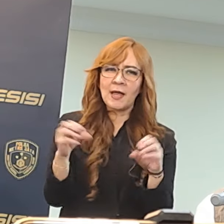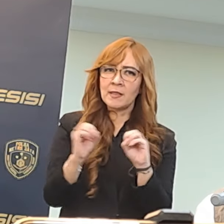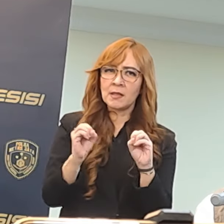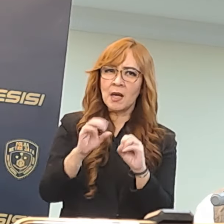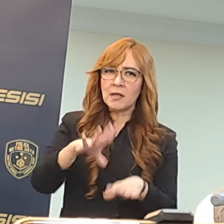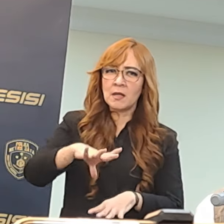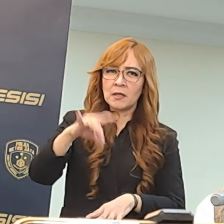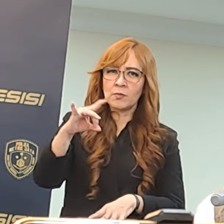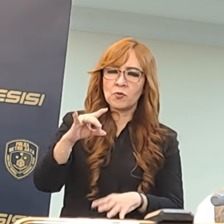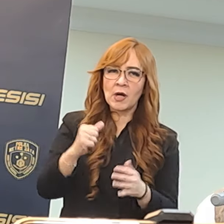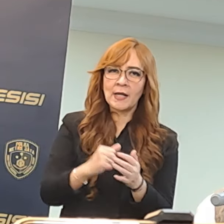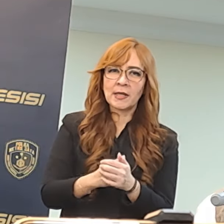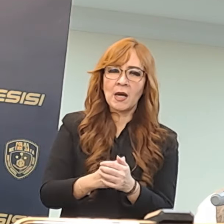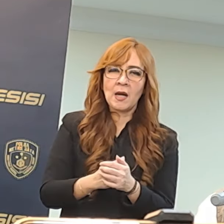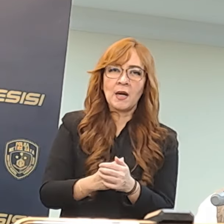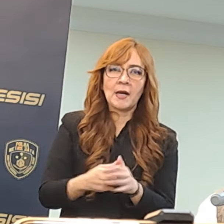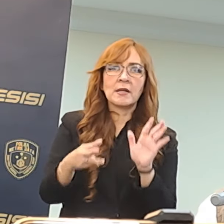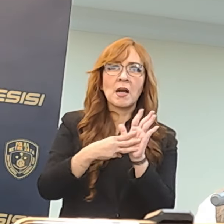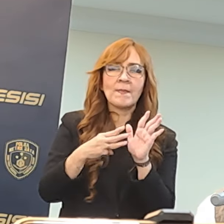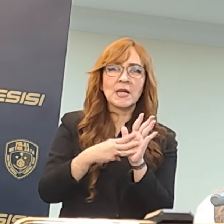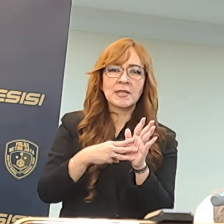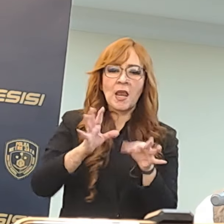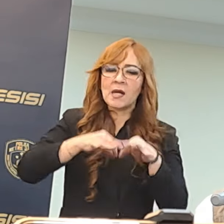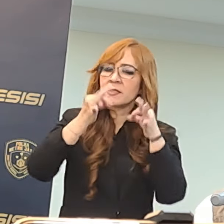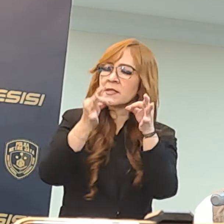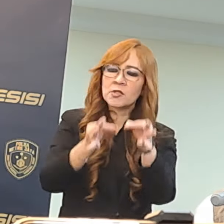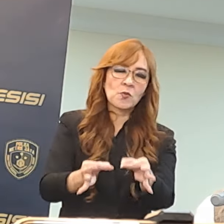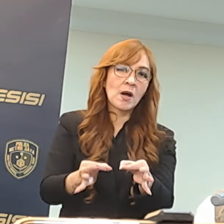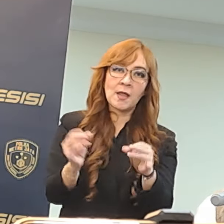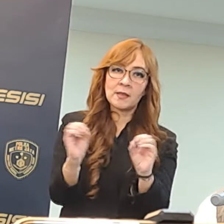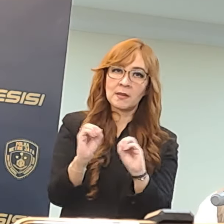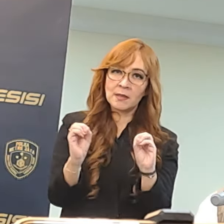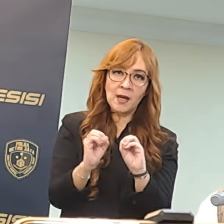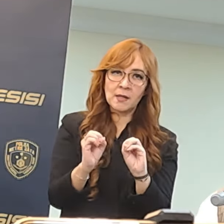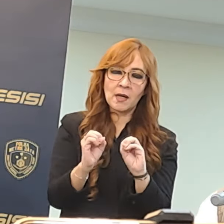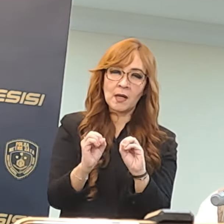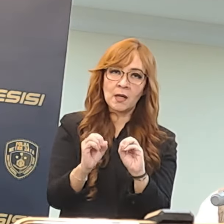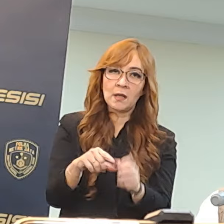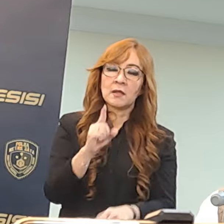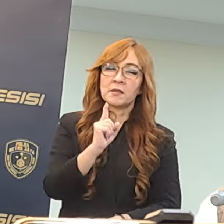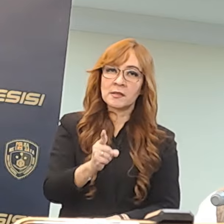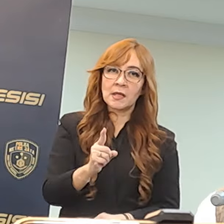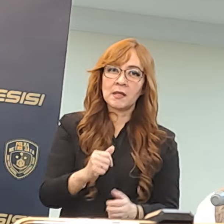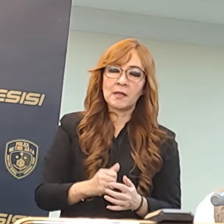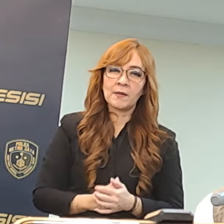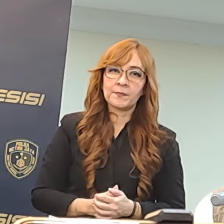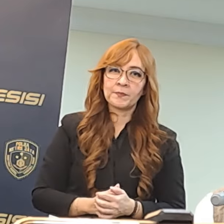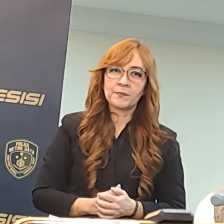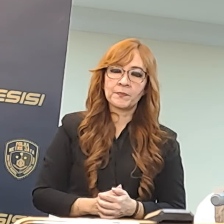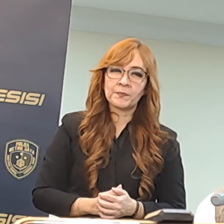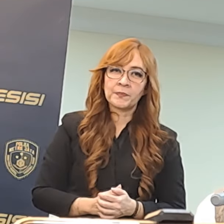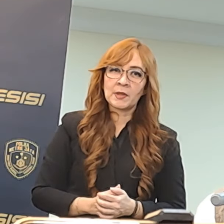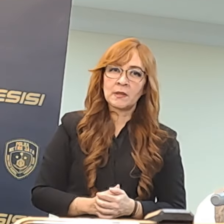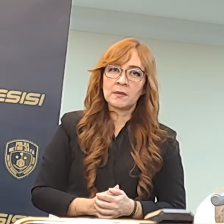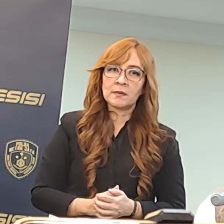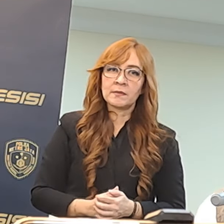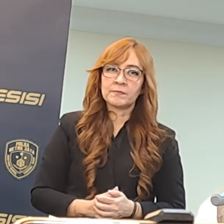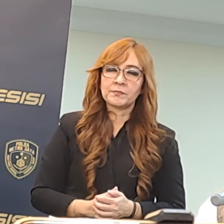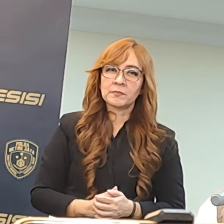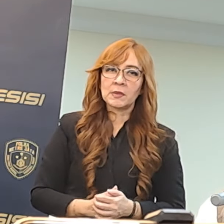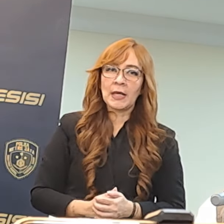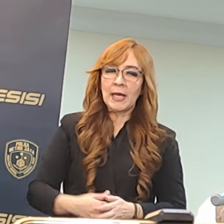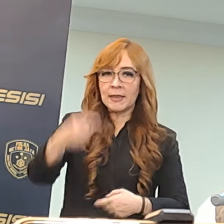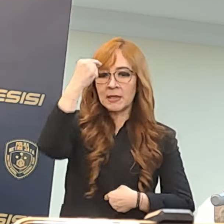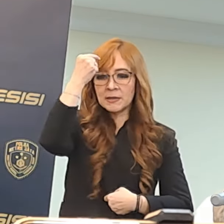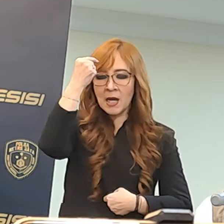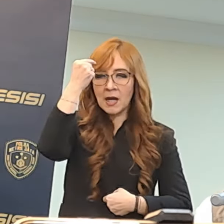ada indikator gangguan jiwa yang berat, tidak ditemukan ada indikator gangguan memori, sehingga dengan indikator tersebut secara umum